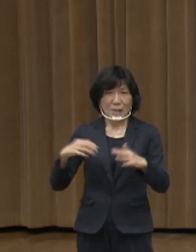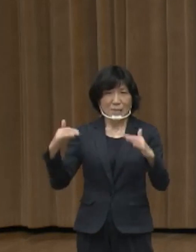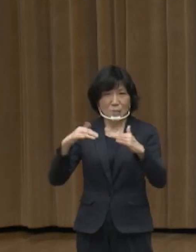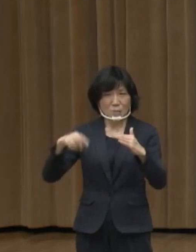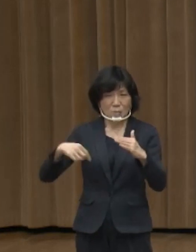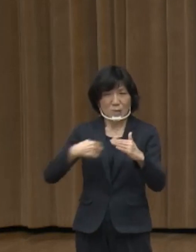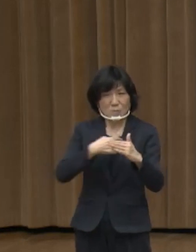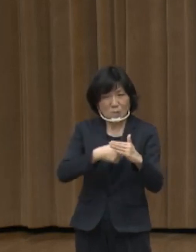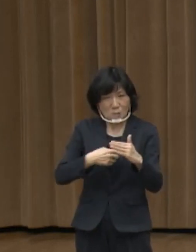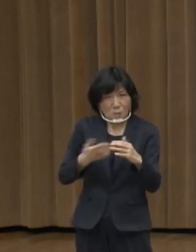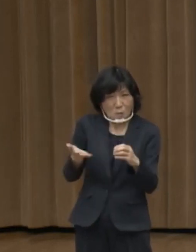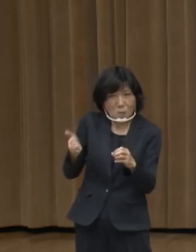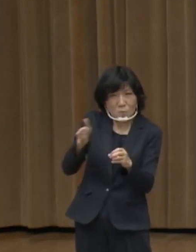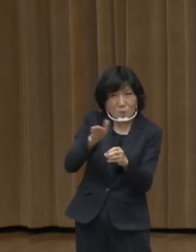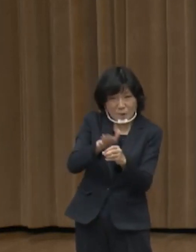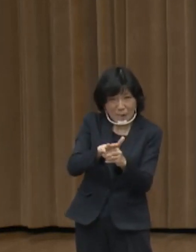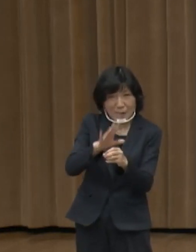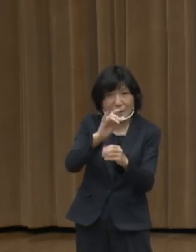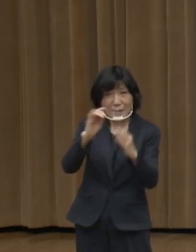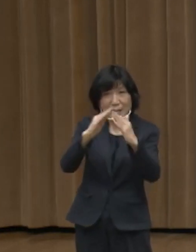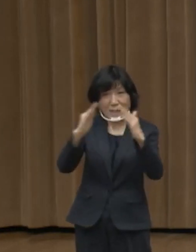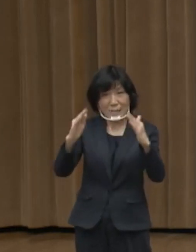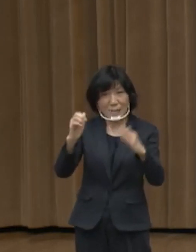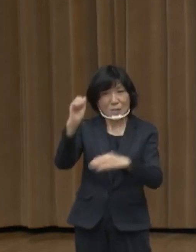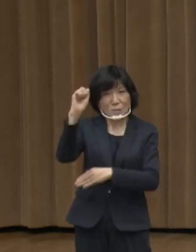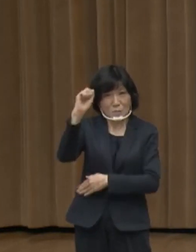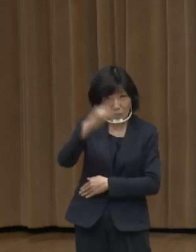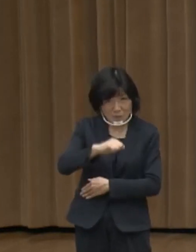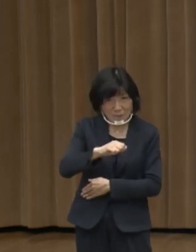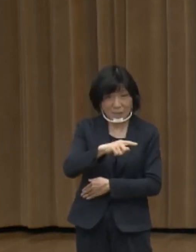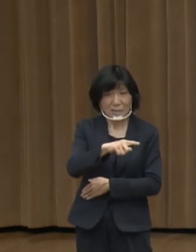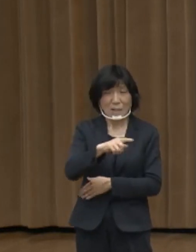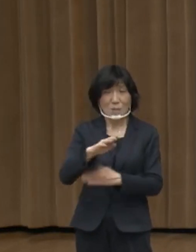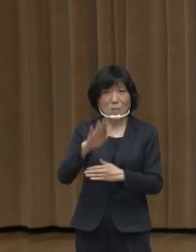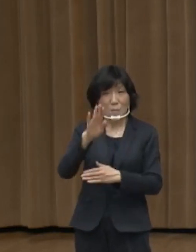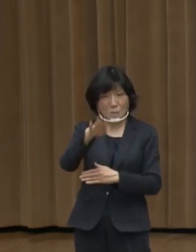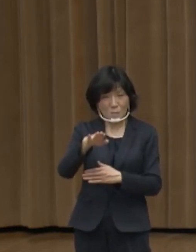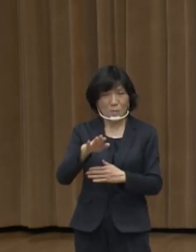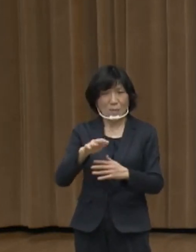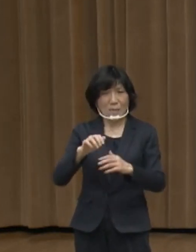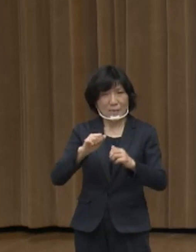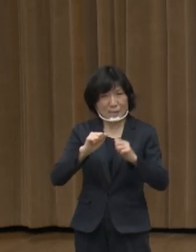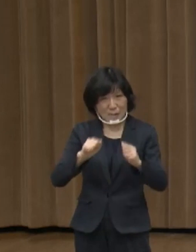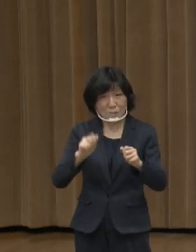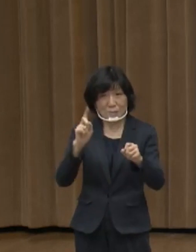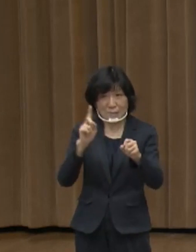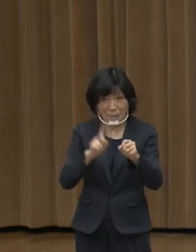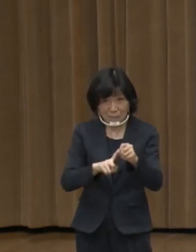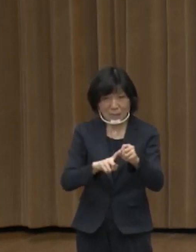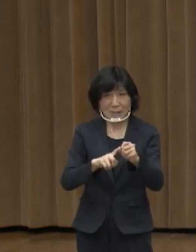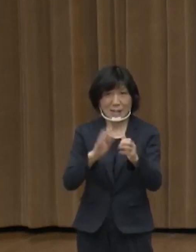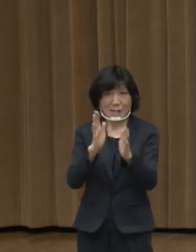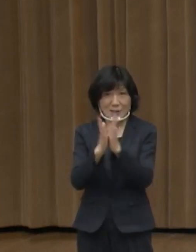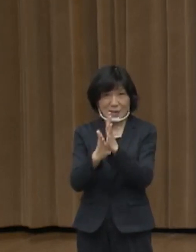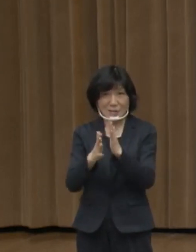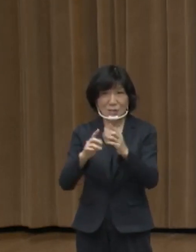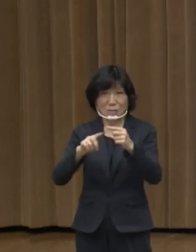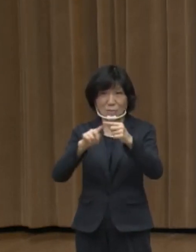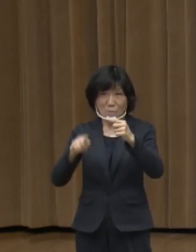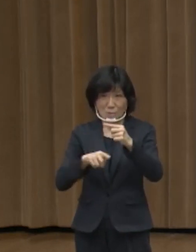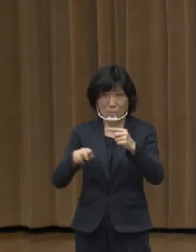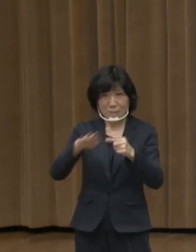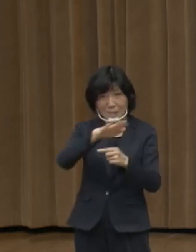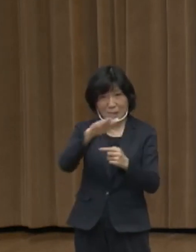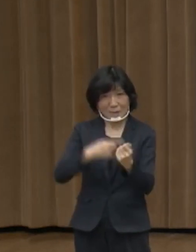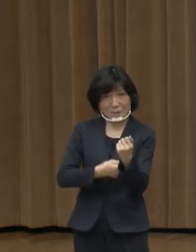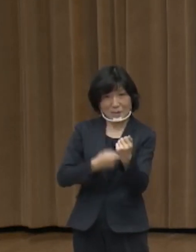が、やっとこれ、議会で承認をされた、これを真摯に実現するために、今後、県庁がワンチームになるという必要があ